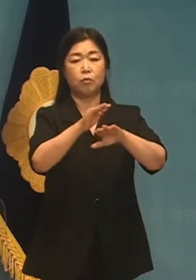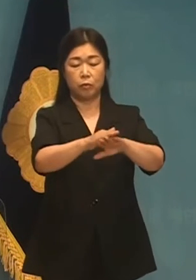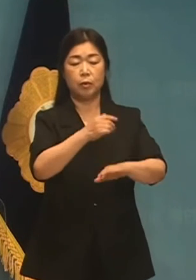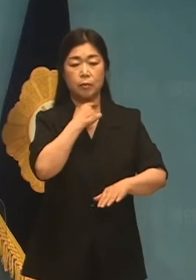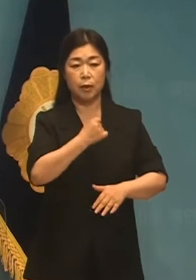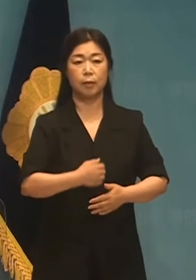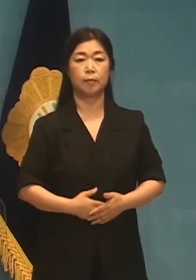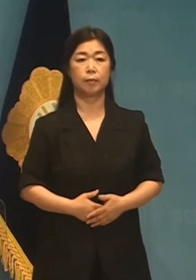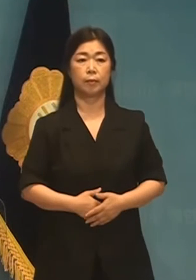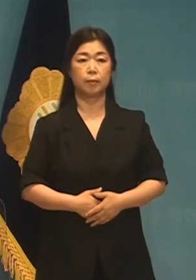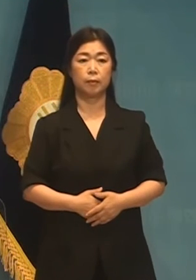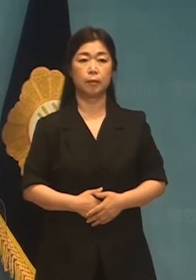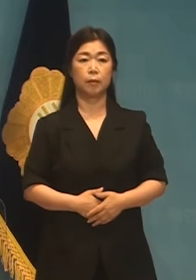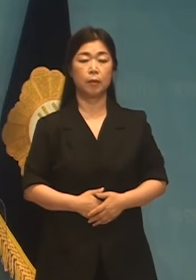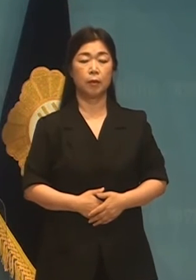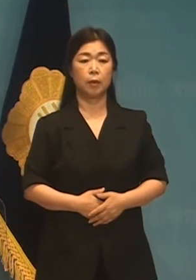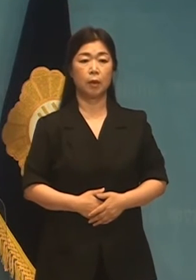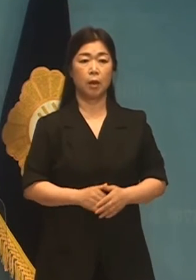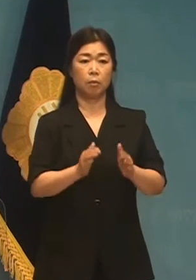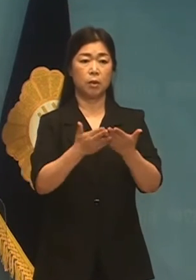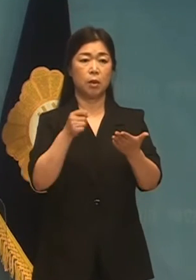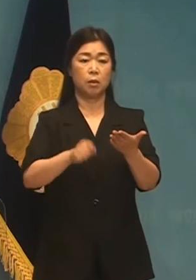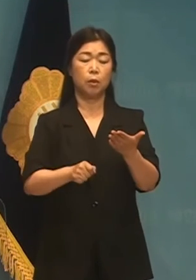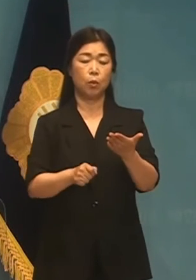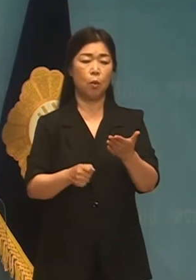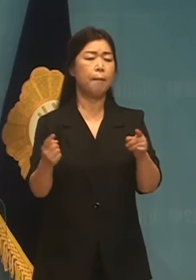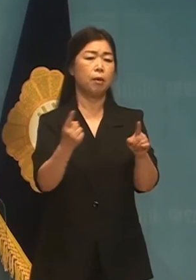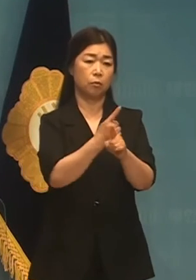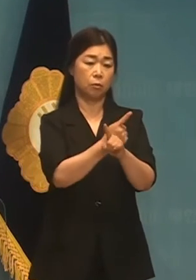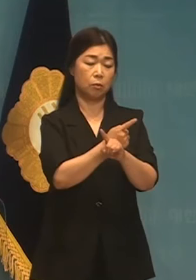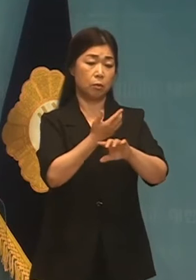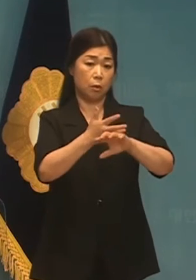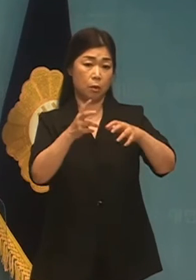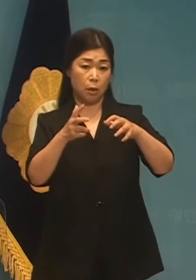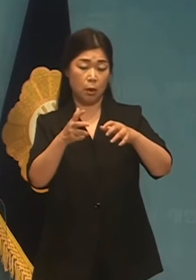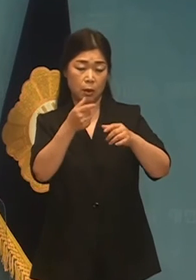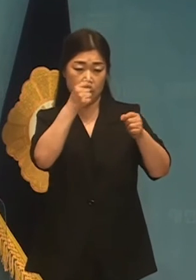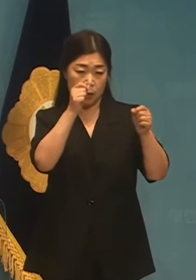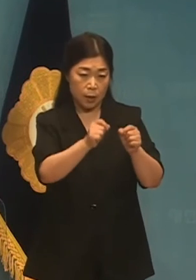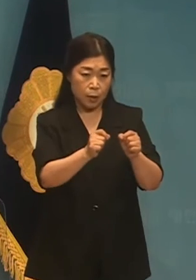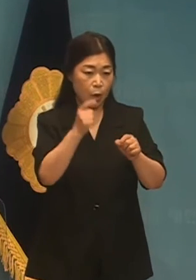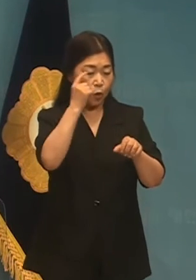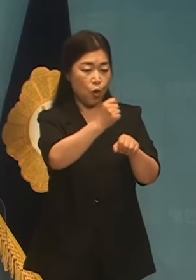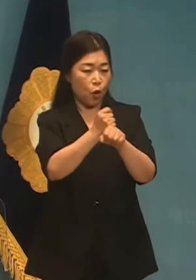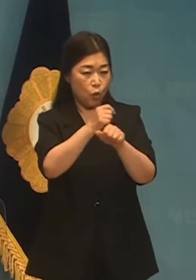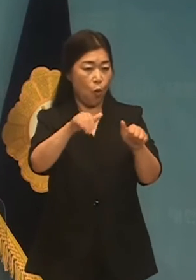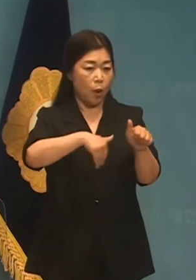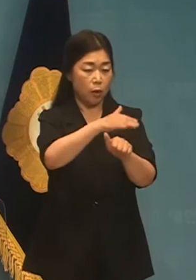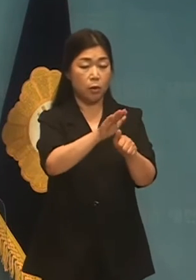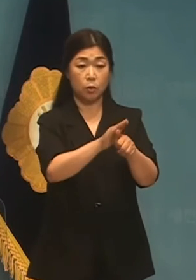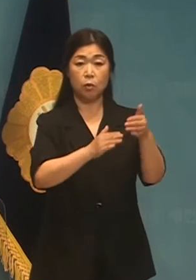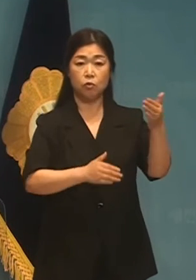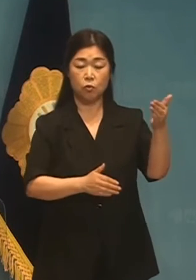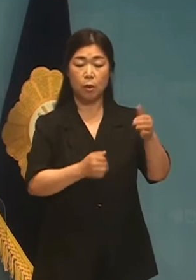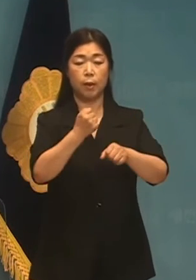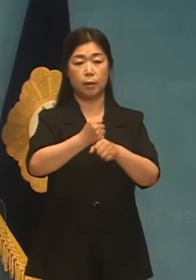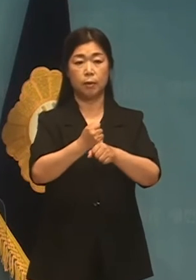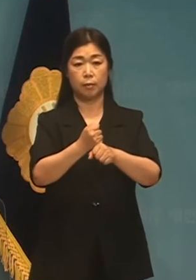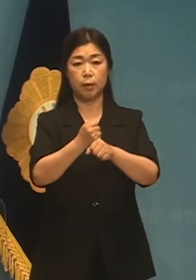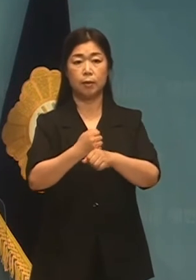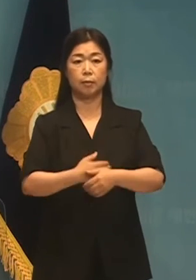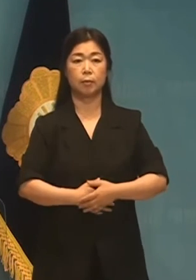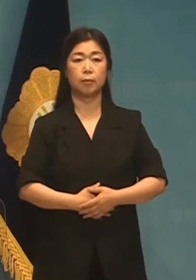성장시켜가겠습니다. 비자 제도도 과감히 고치고 외국인 친화적인 연구 환경도 지원하고